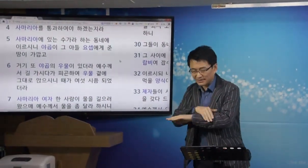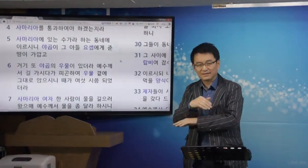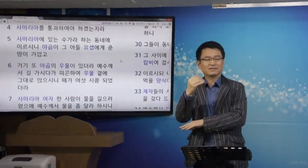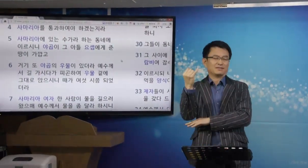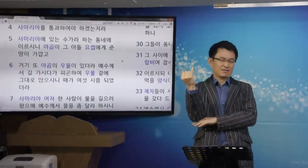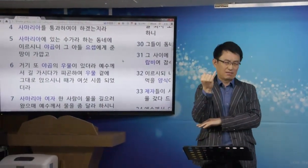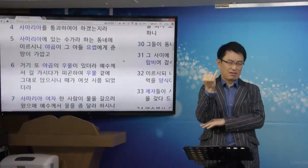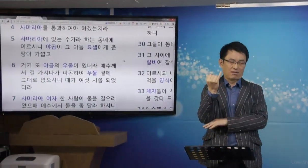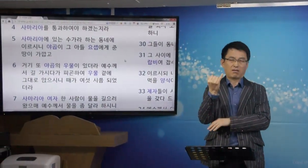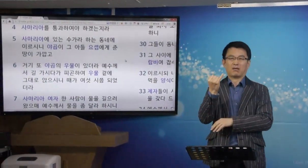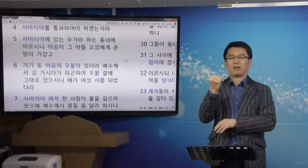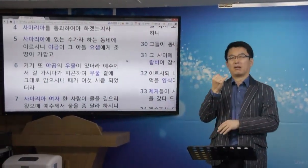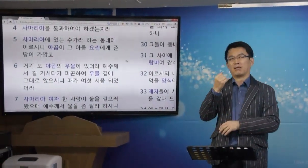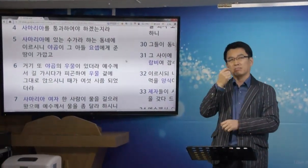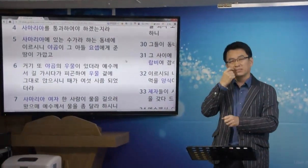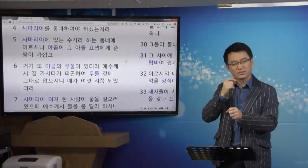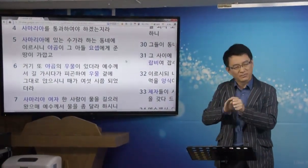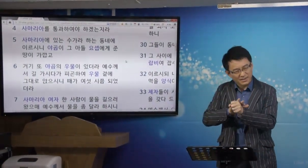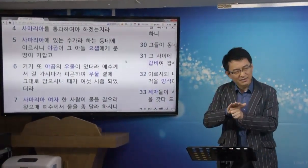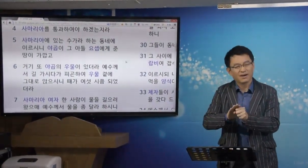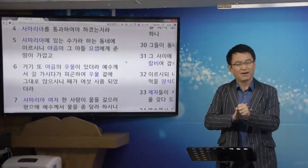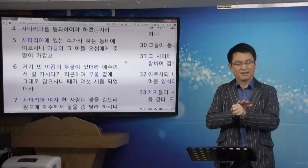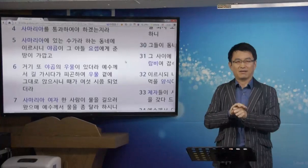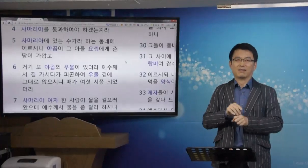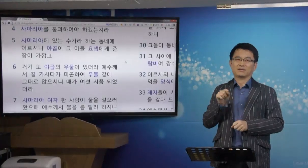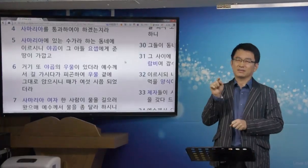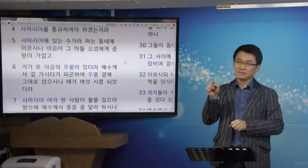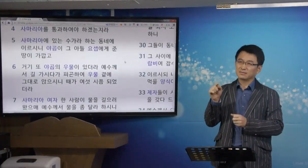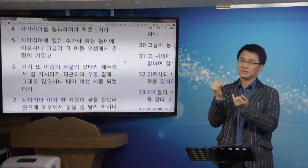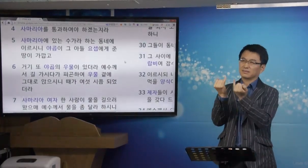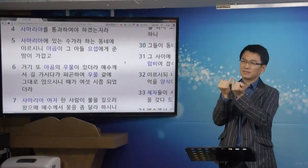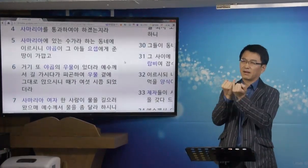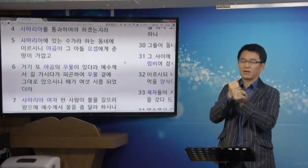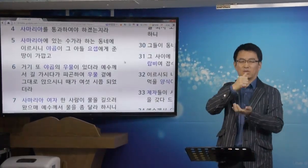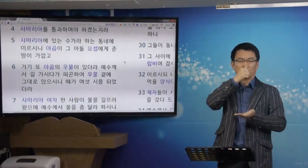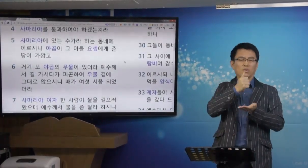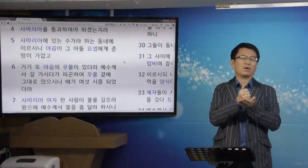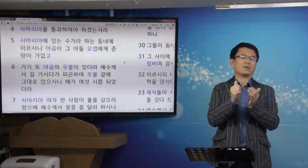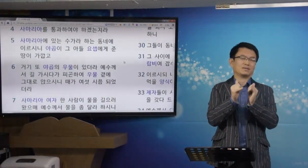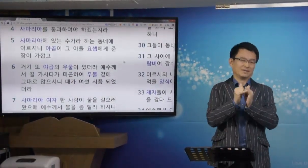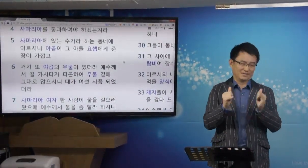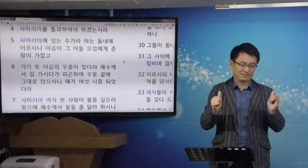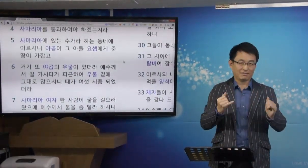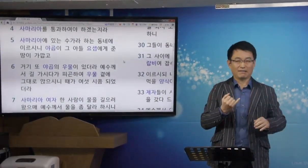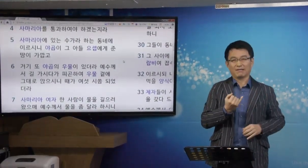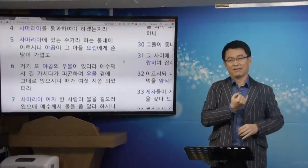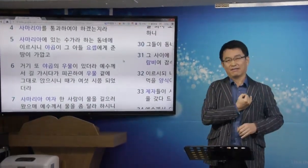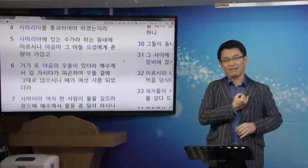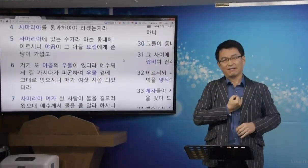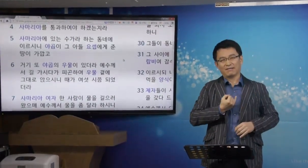오는 그런 여인으로 불쌍한 여인이다 라고, 그 여인은